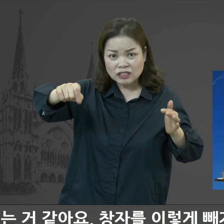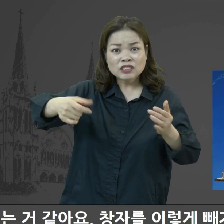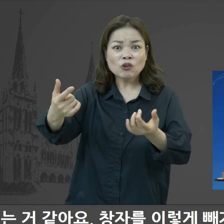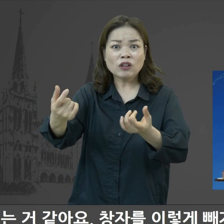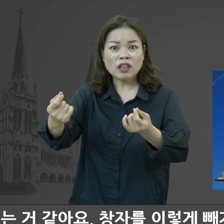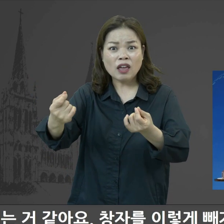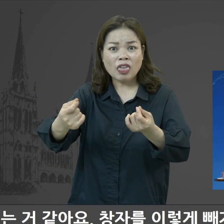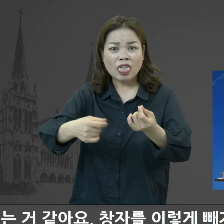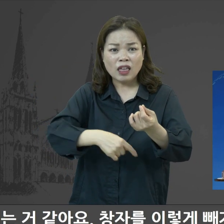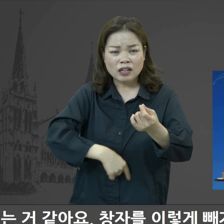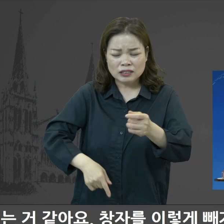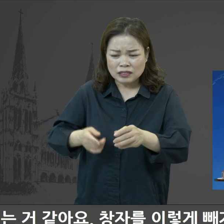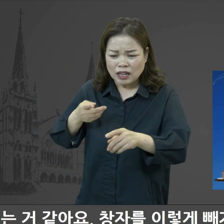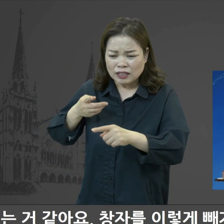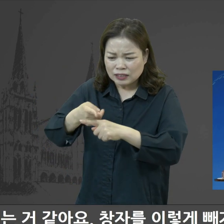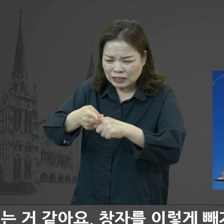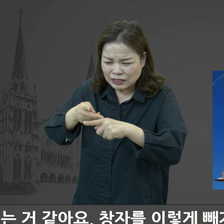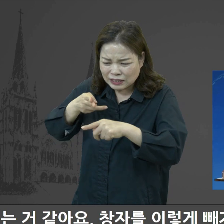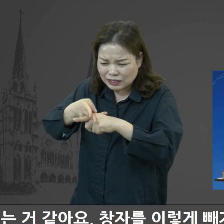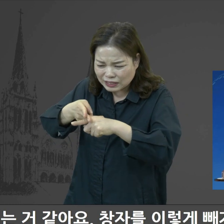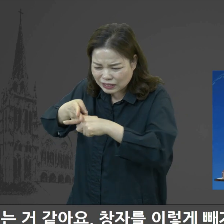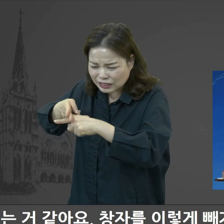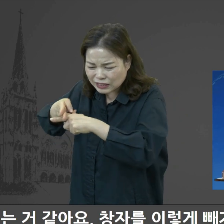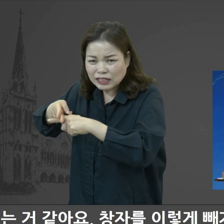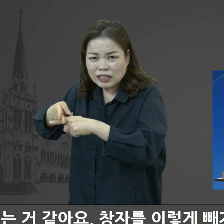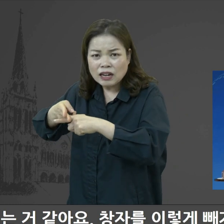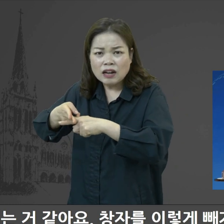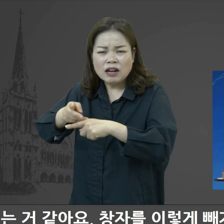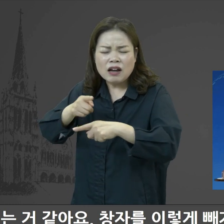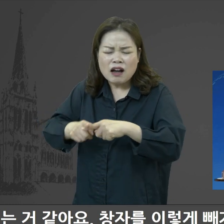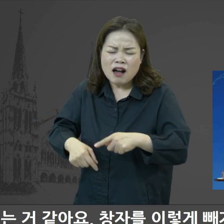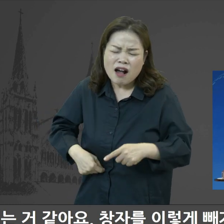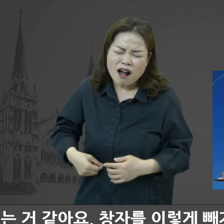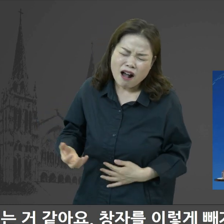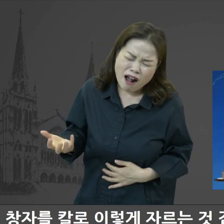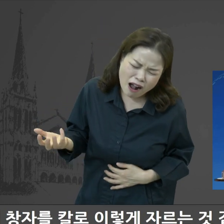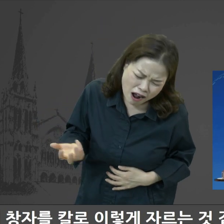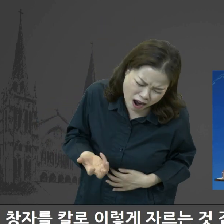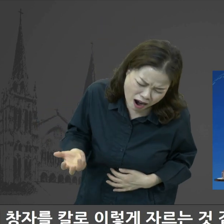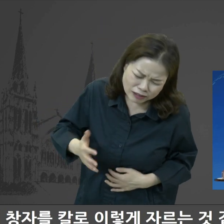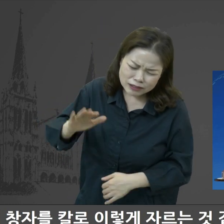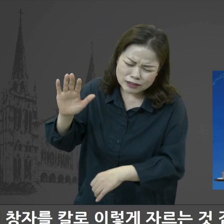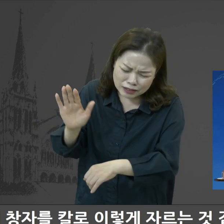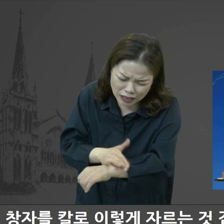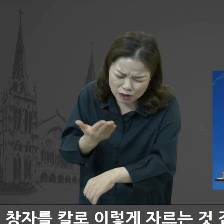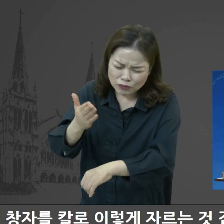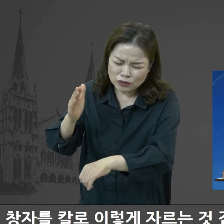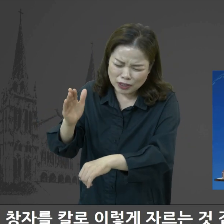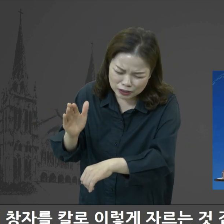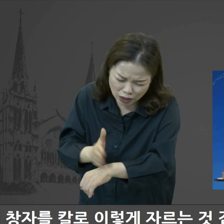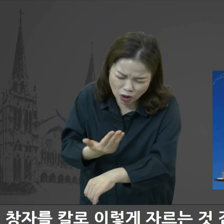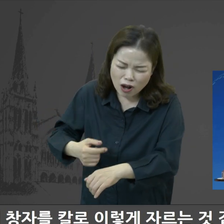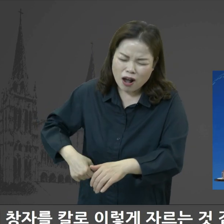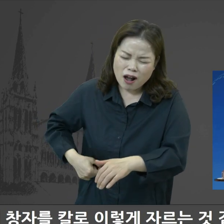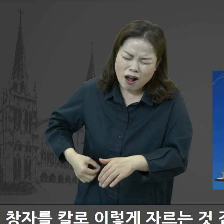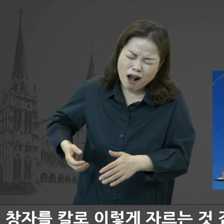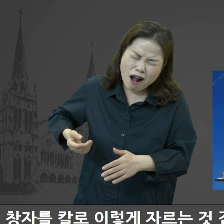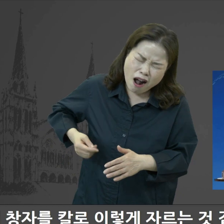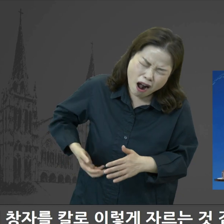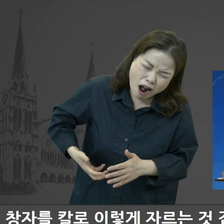흔들면서 창자를 칼로 이렇게 자르는 것 같아요. 얼마나 아픈지. 잘못했어요 하나님, 잘못했어요